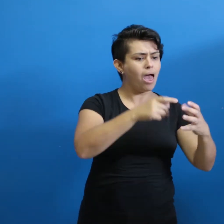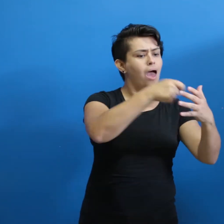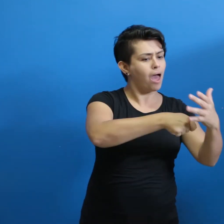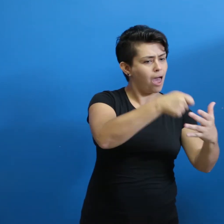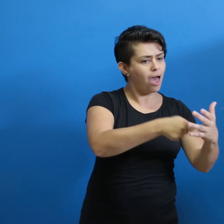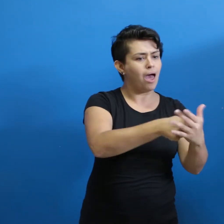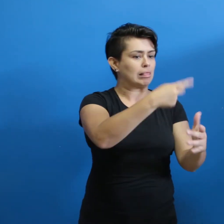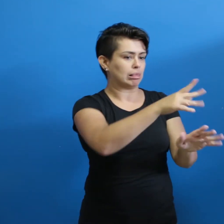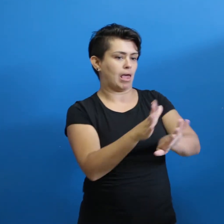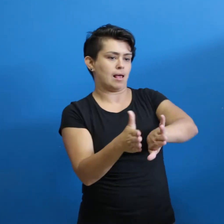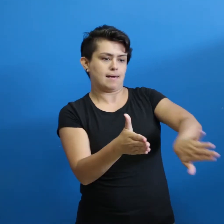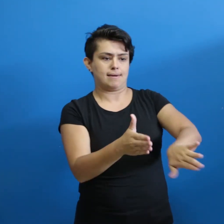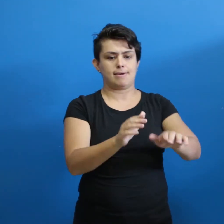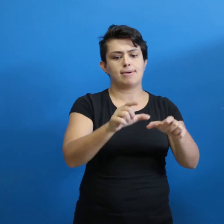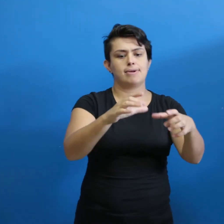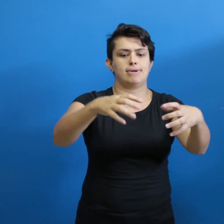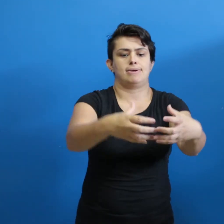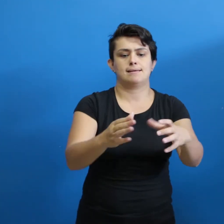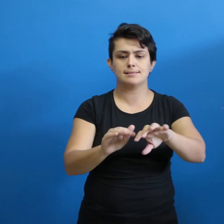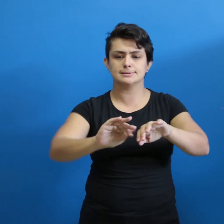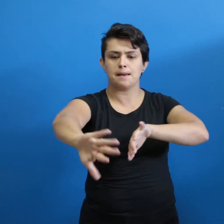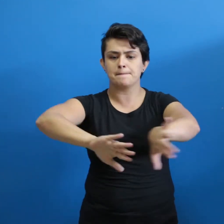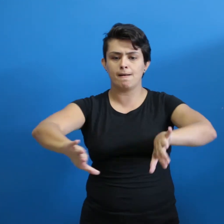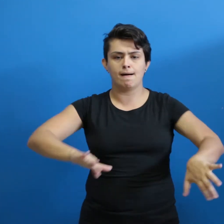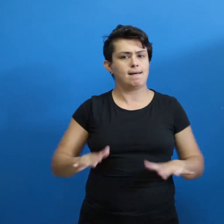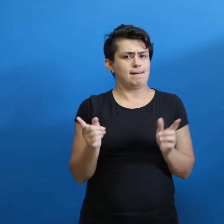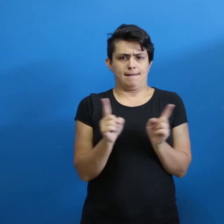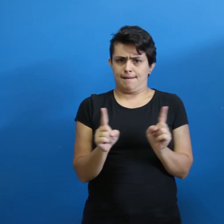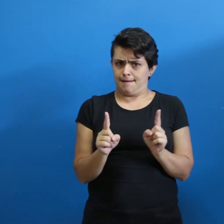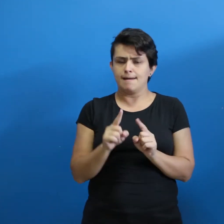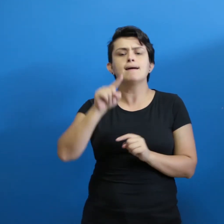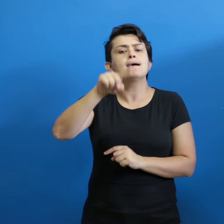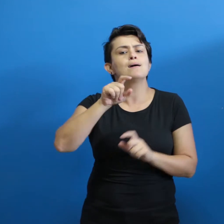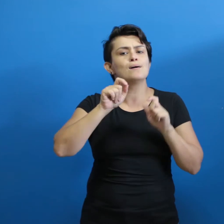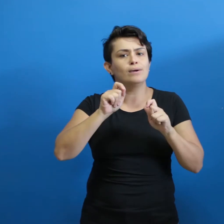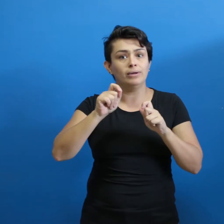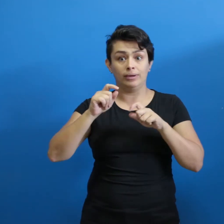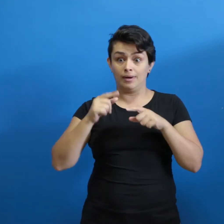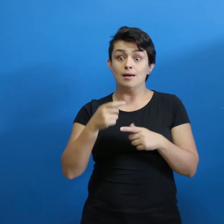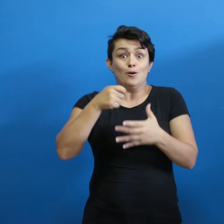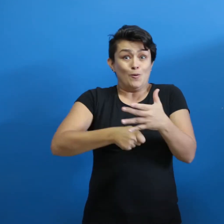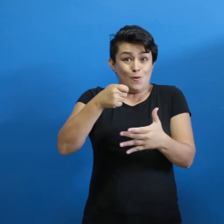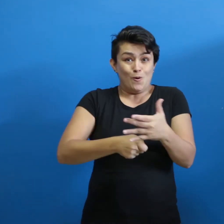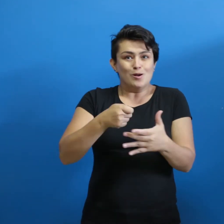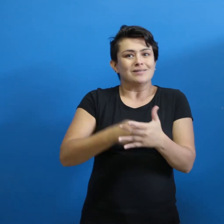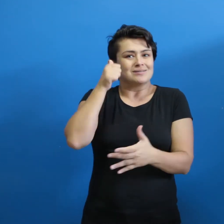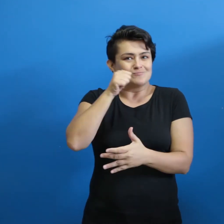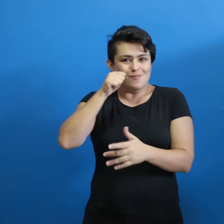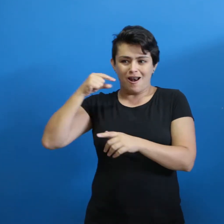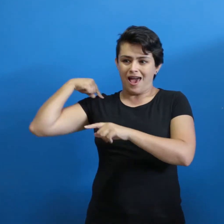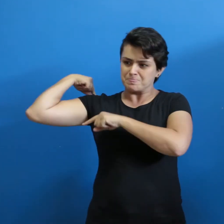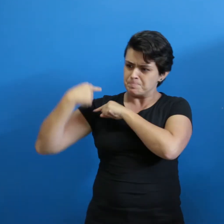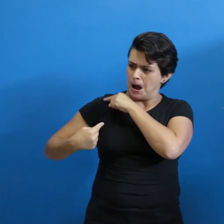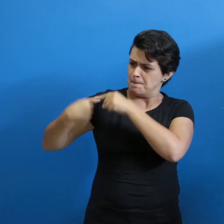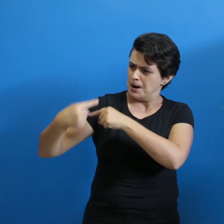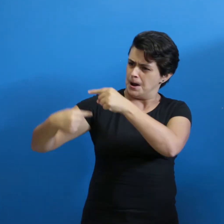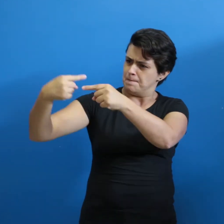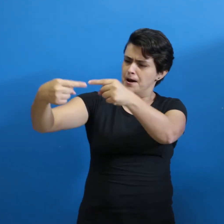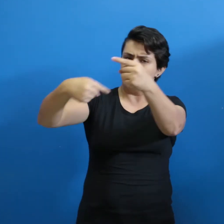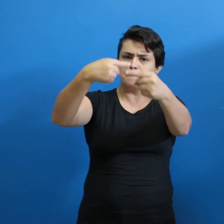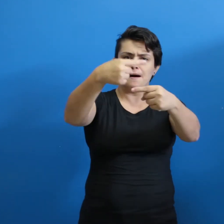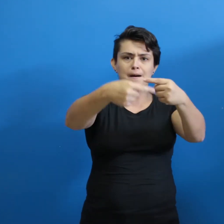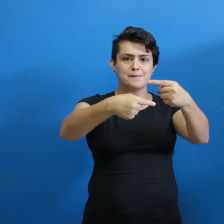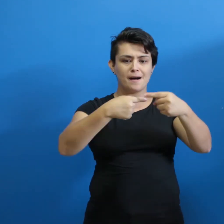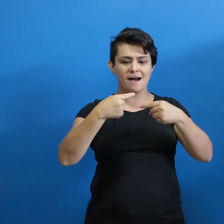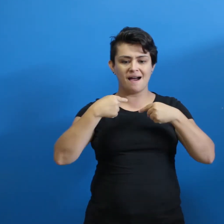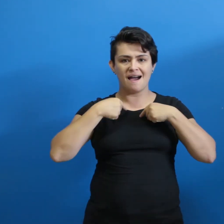As conquistas das mulheres hoje, o fato de eu estar aqui dentro da universidade, é resultado de uma luta histórica dessas mulheres. Então, assim, não diga nós não